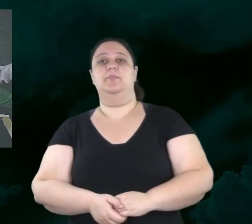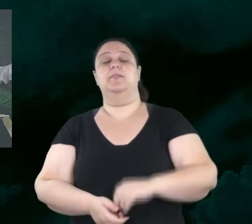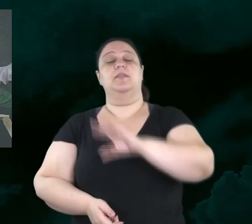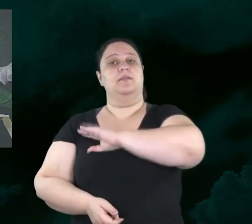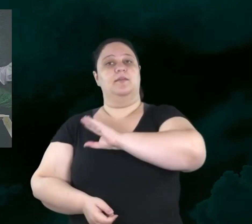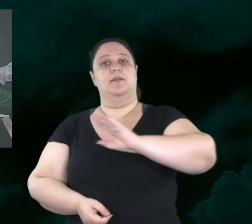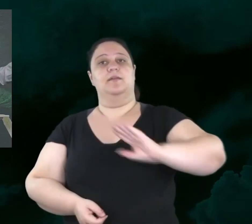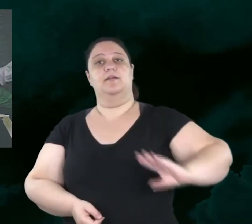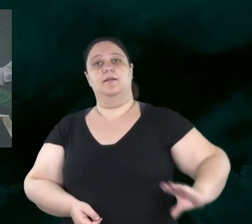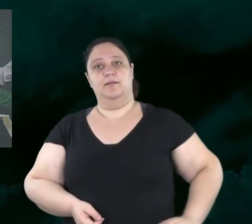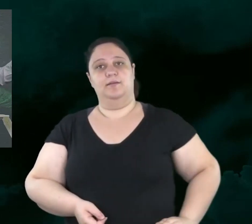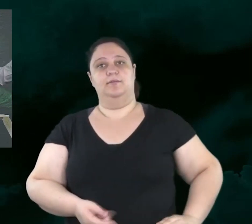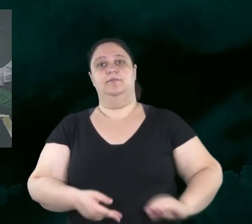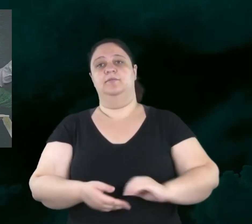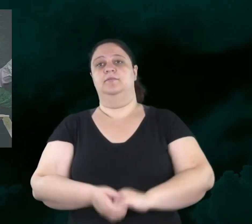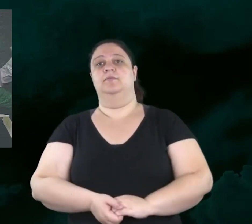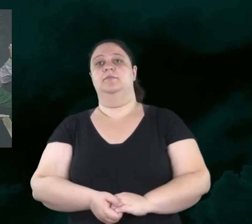é